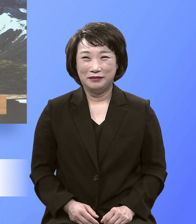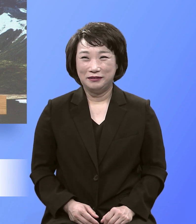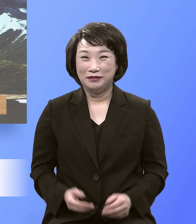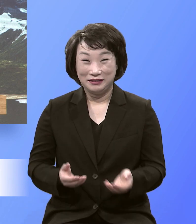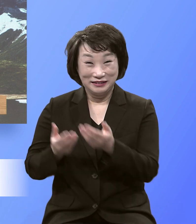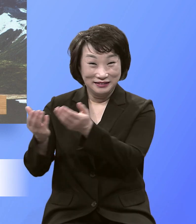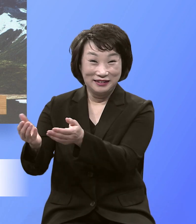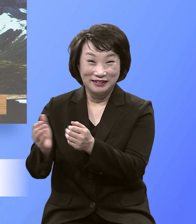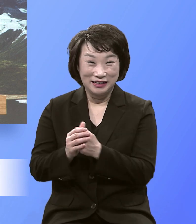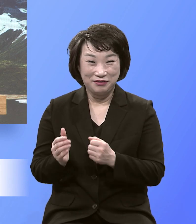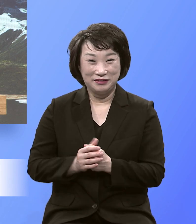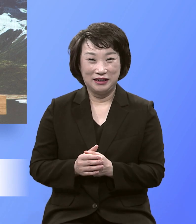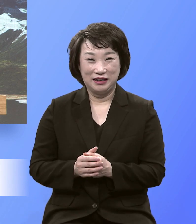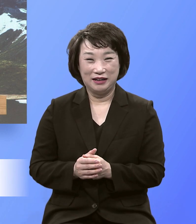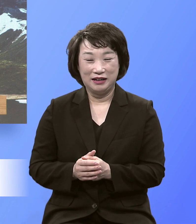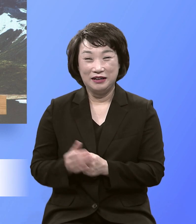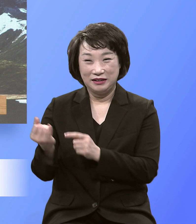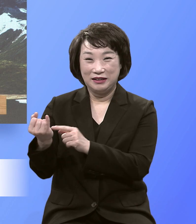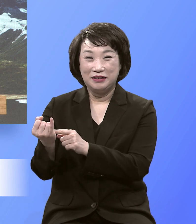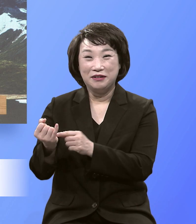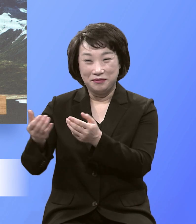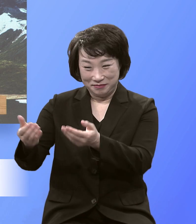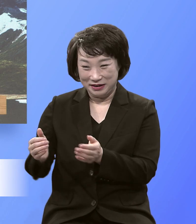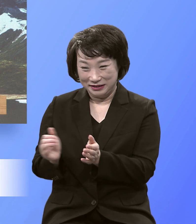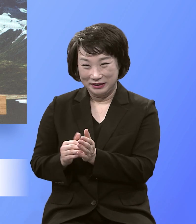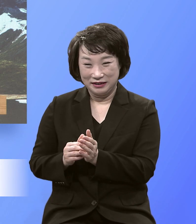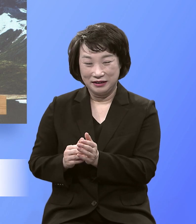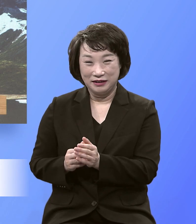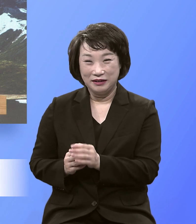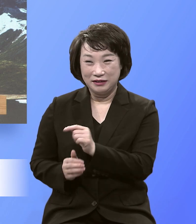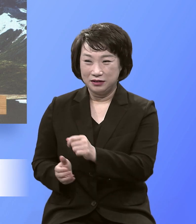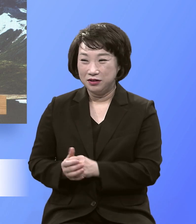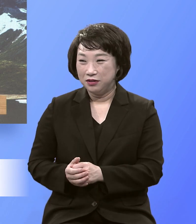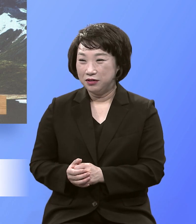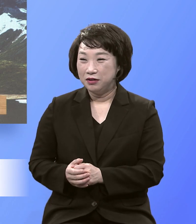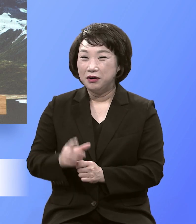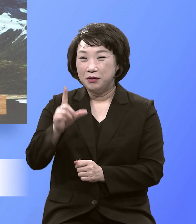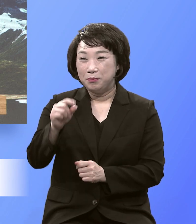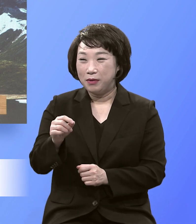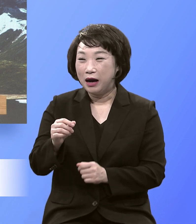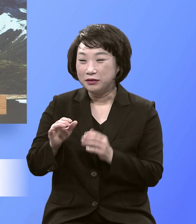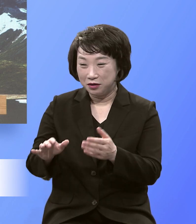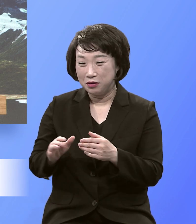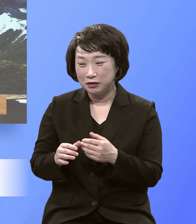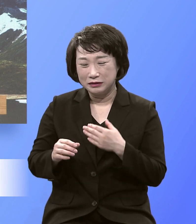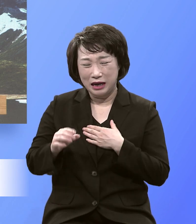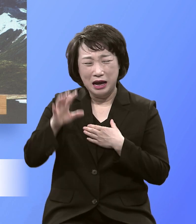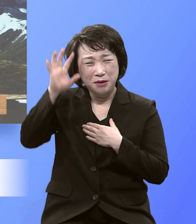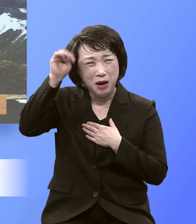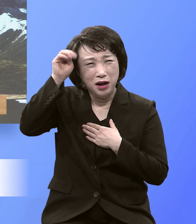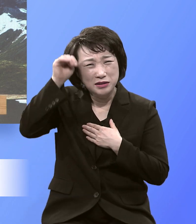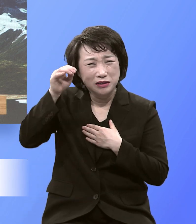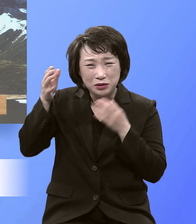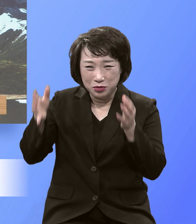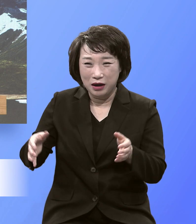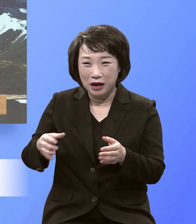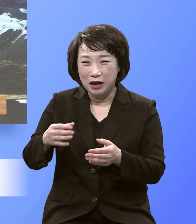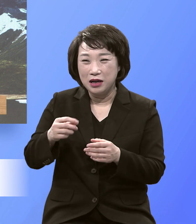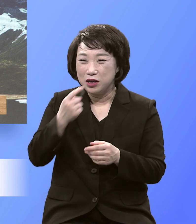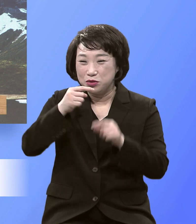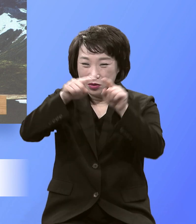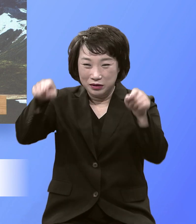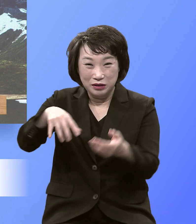주니까 그냥 받습니다. 이것까지면요 나 맨날 며칠 박스